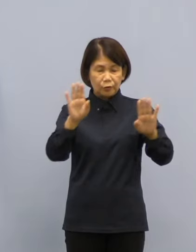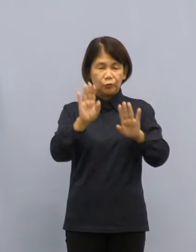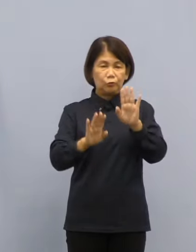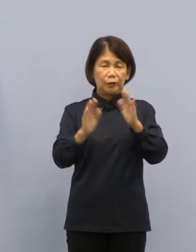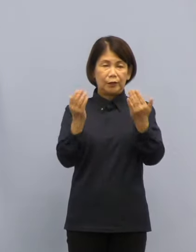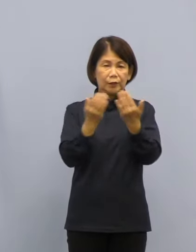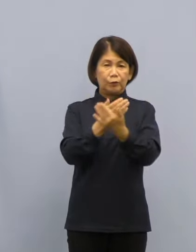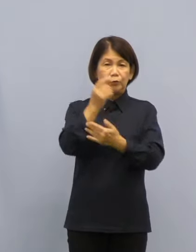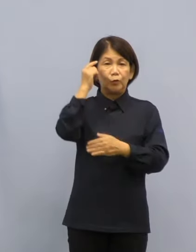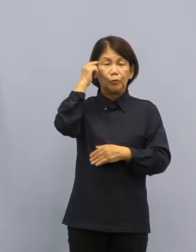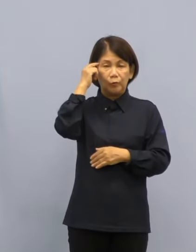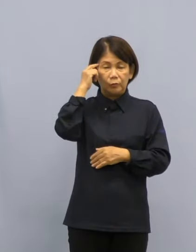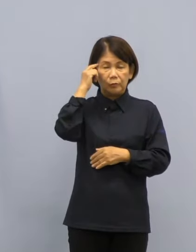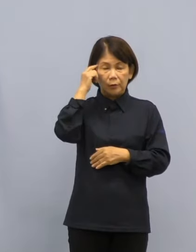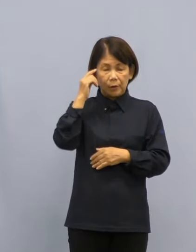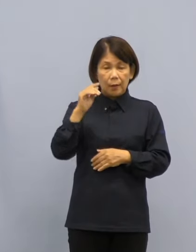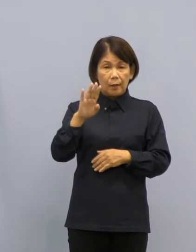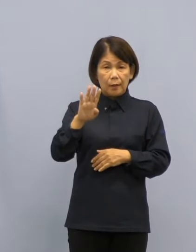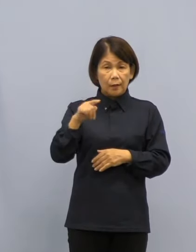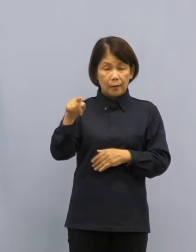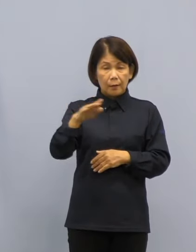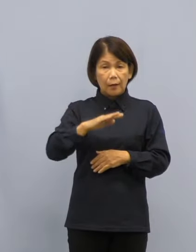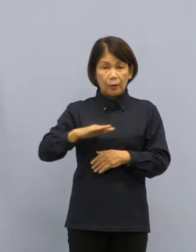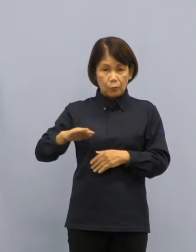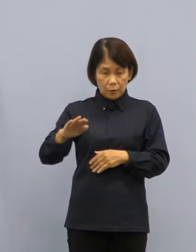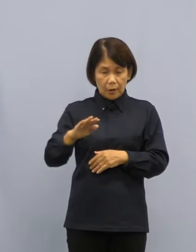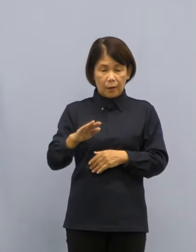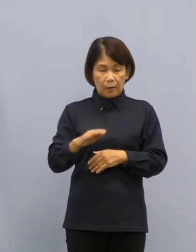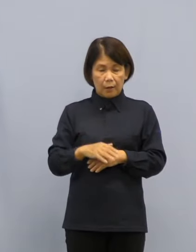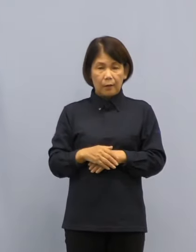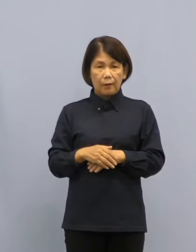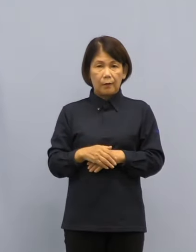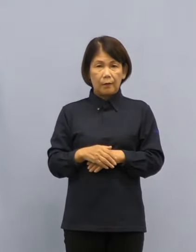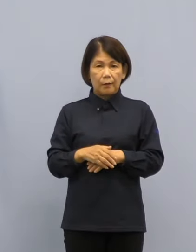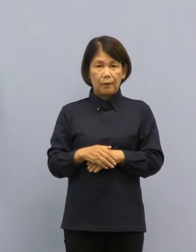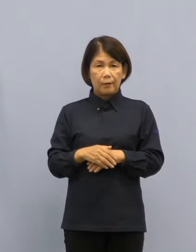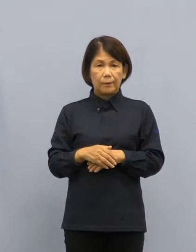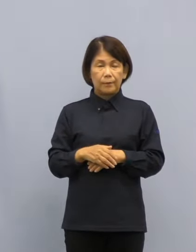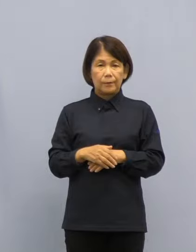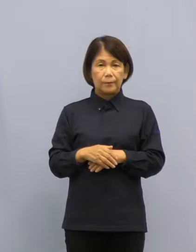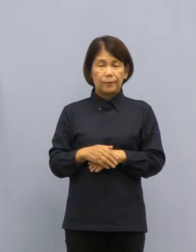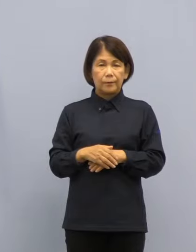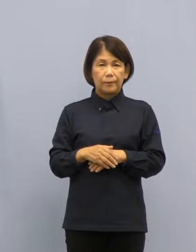はい、県としてですねこの、平たく言うと、